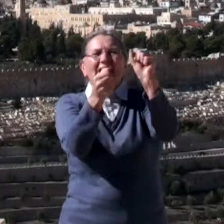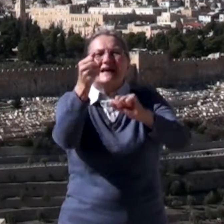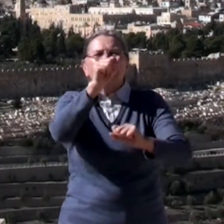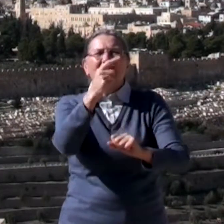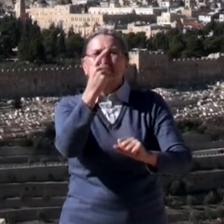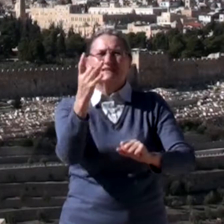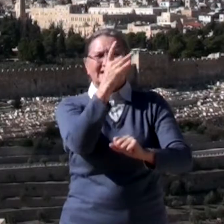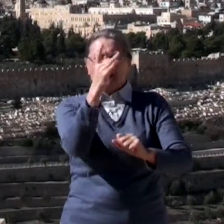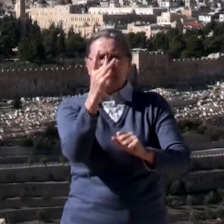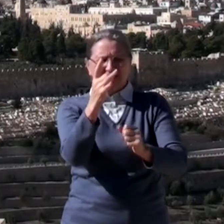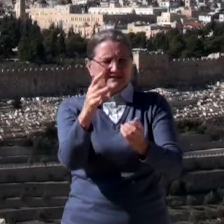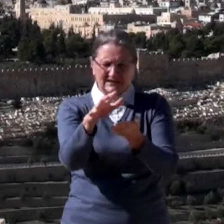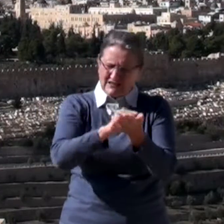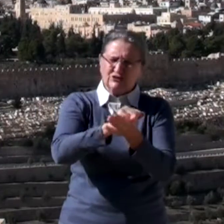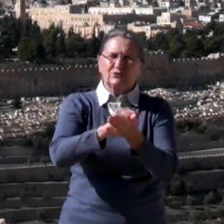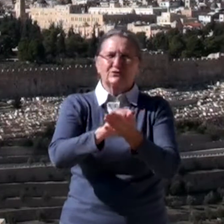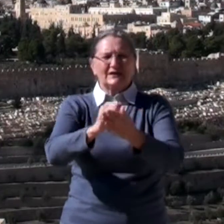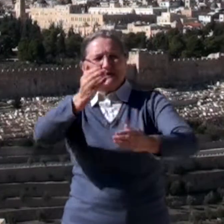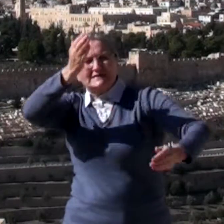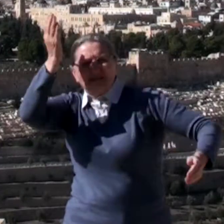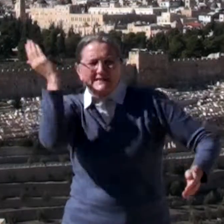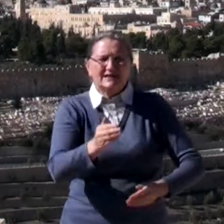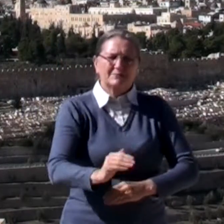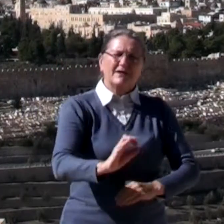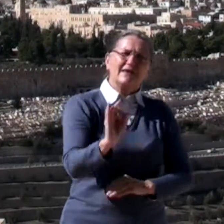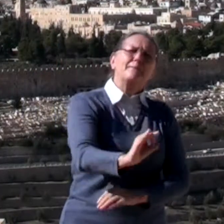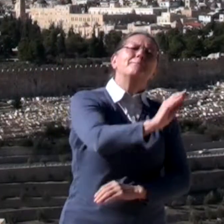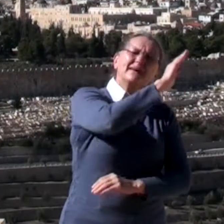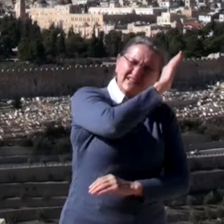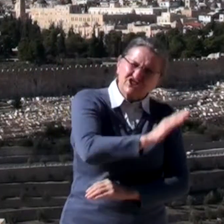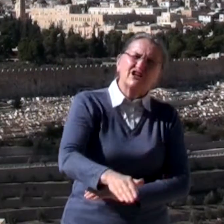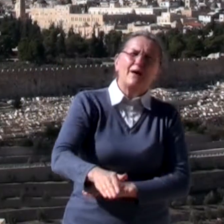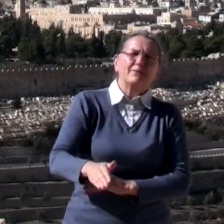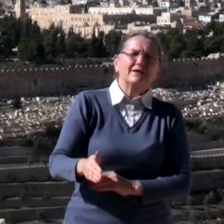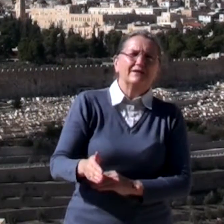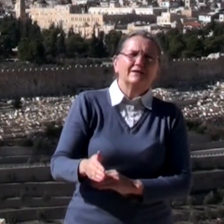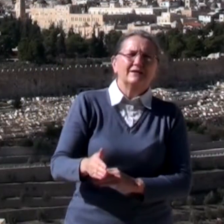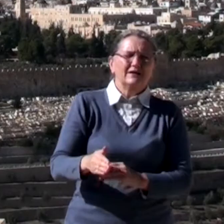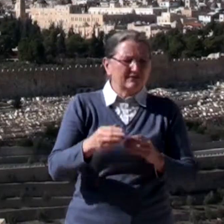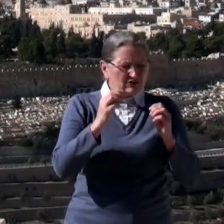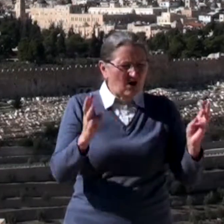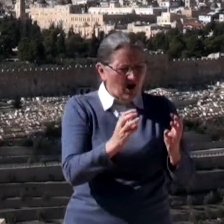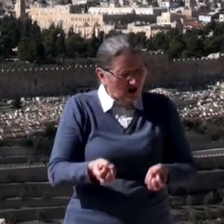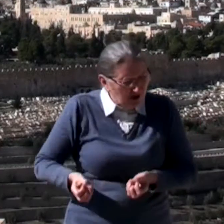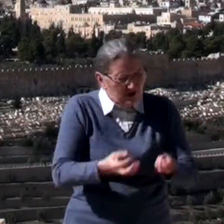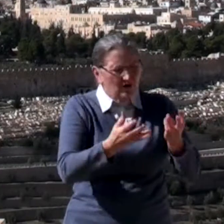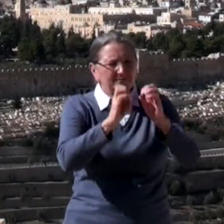один раз разрушили секирами и бердышами. Предали огню святилище